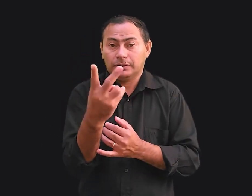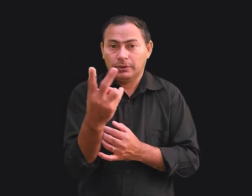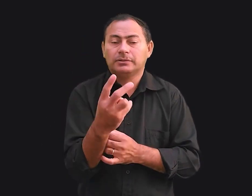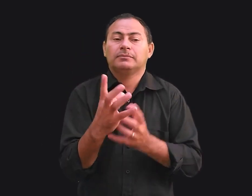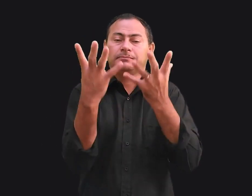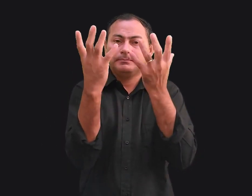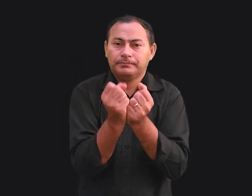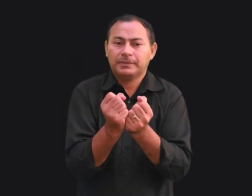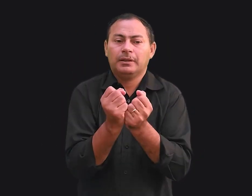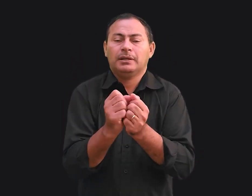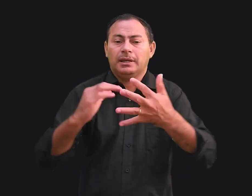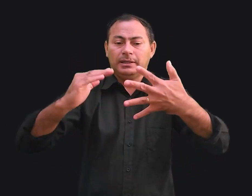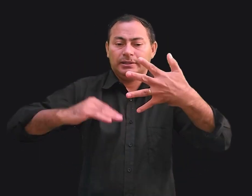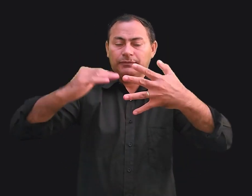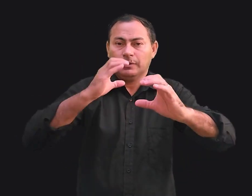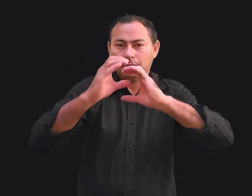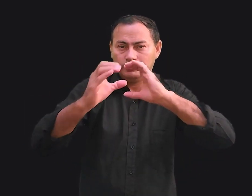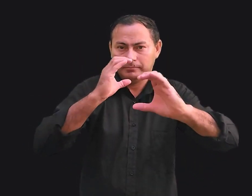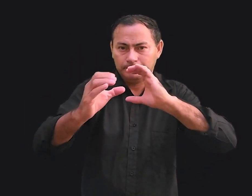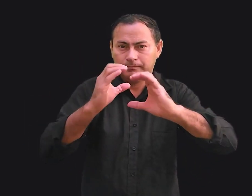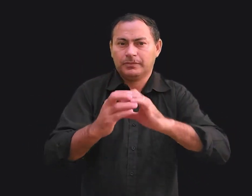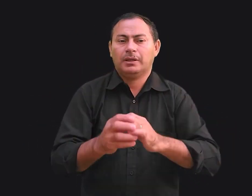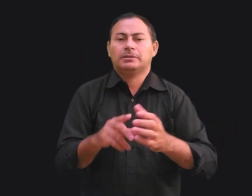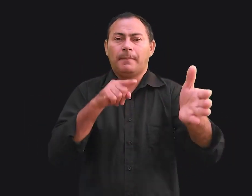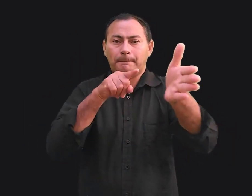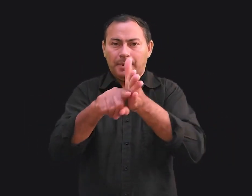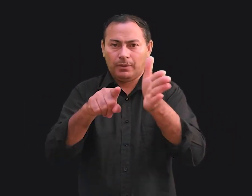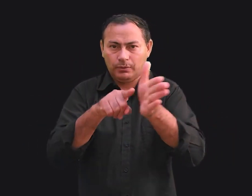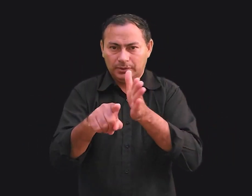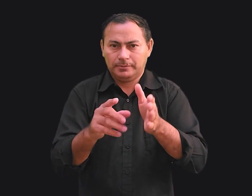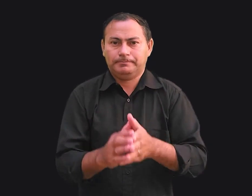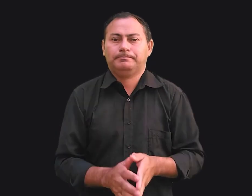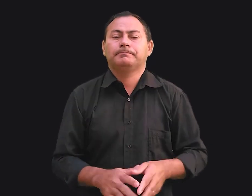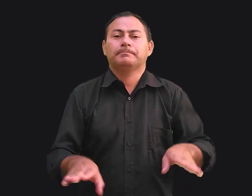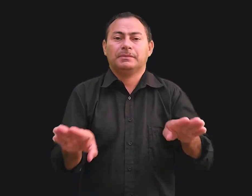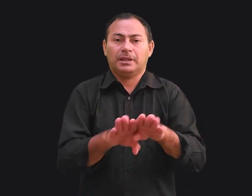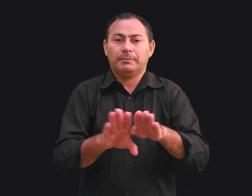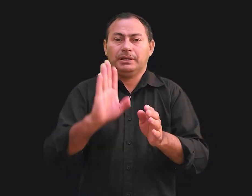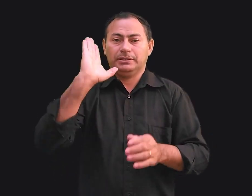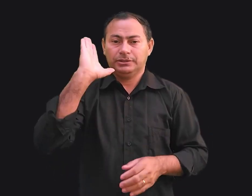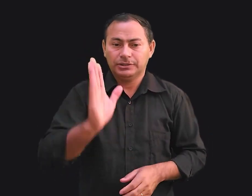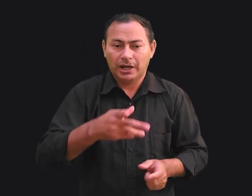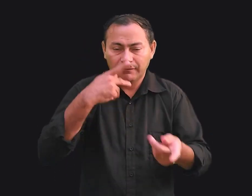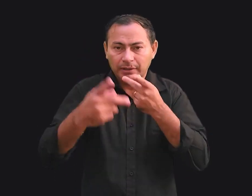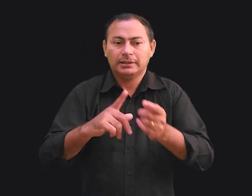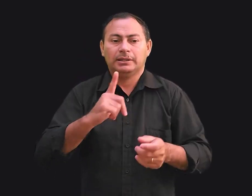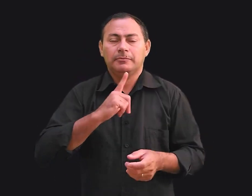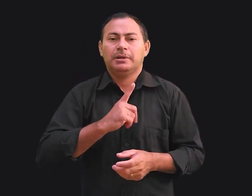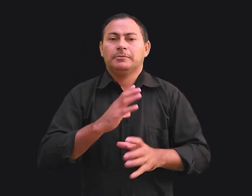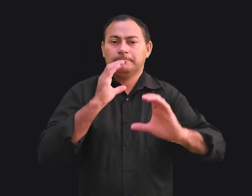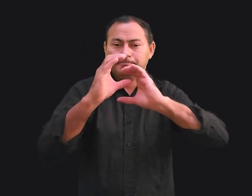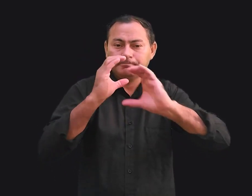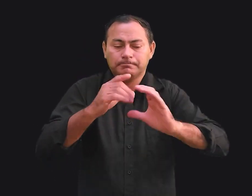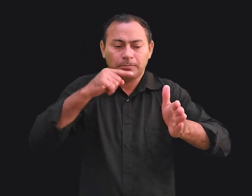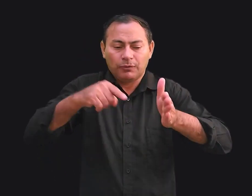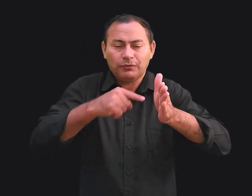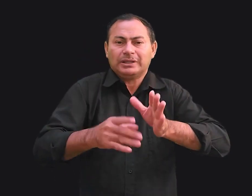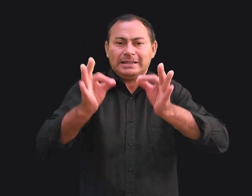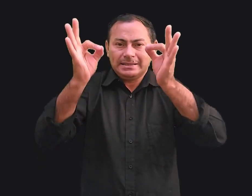a considerarem esse nível de comunicação e essas perguntas. Também já dissemos que quando temos essa comunicação profunda,